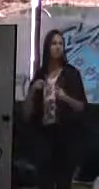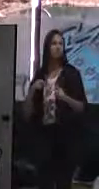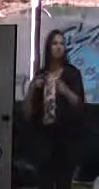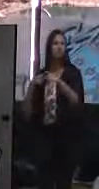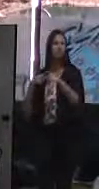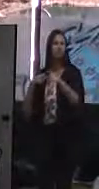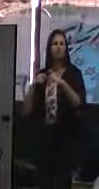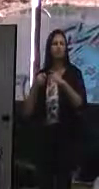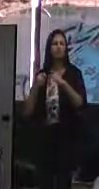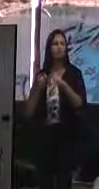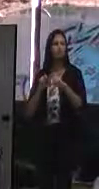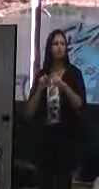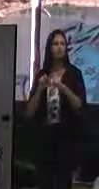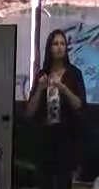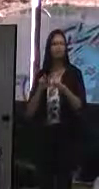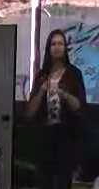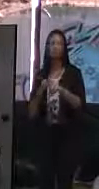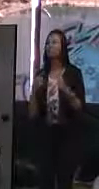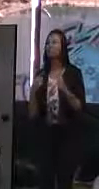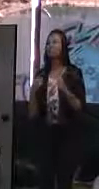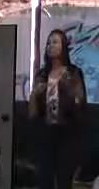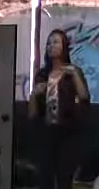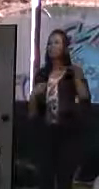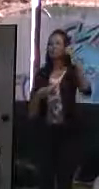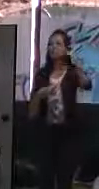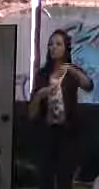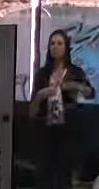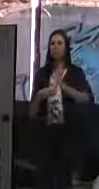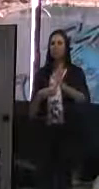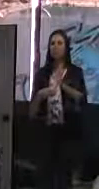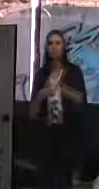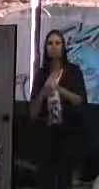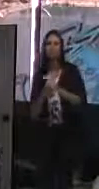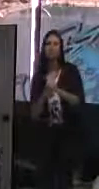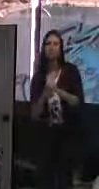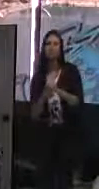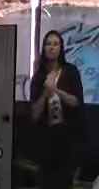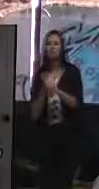Manequinha, foi vereador aqui de 82 a